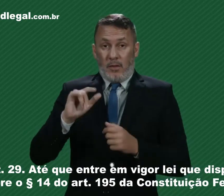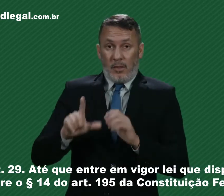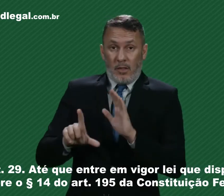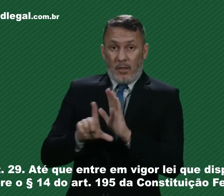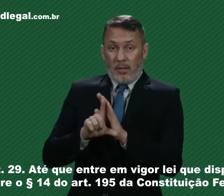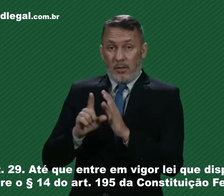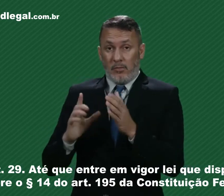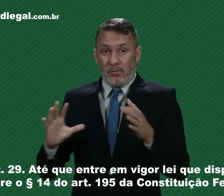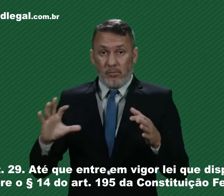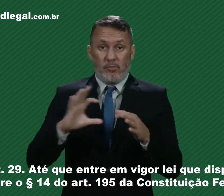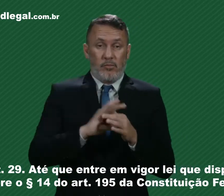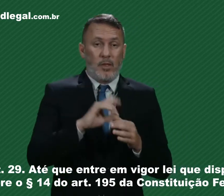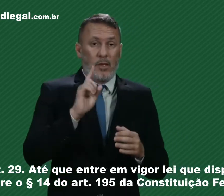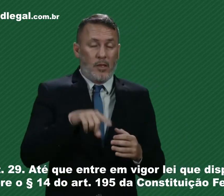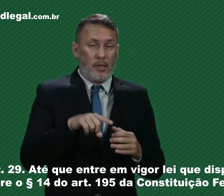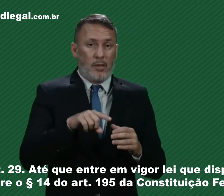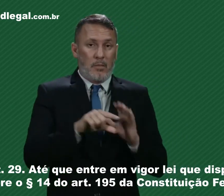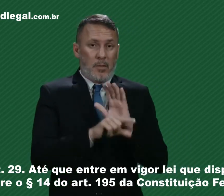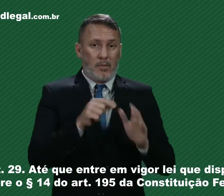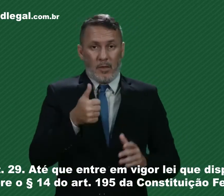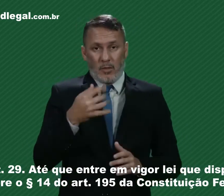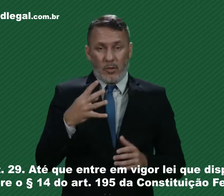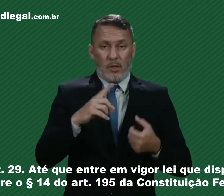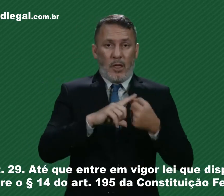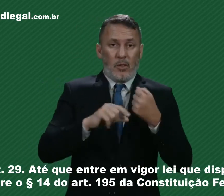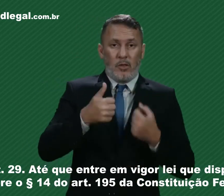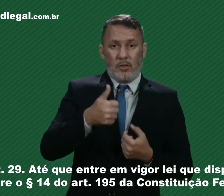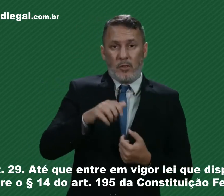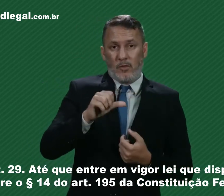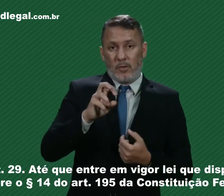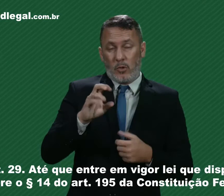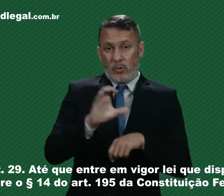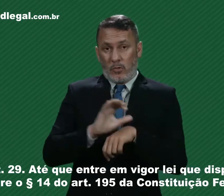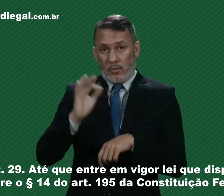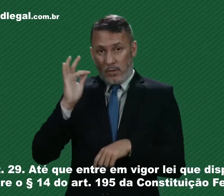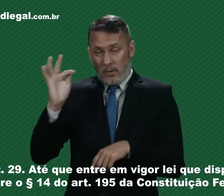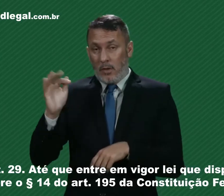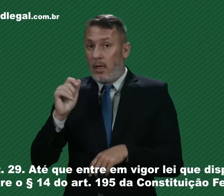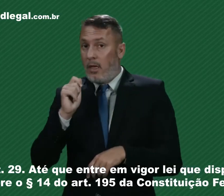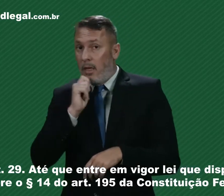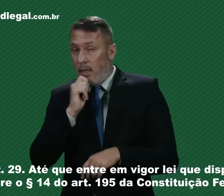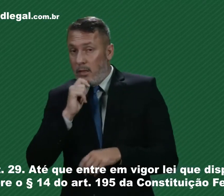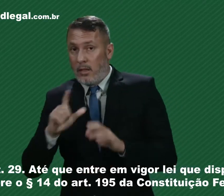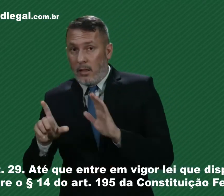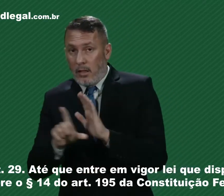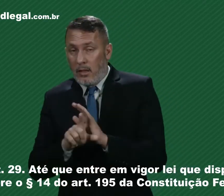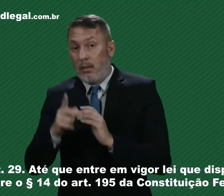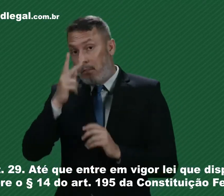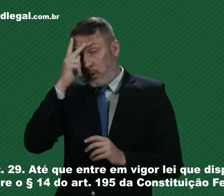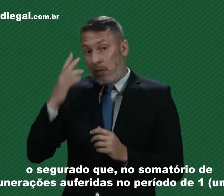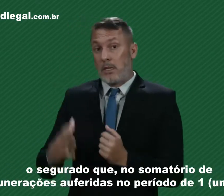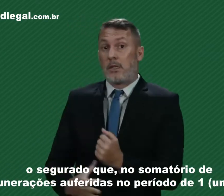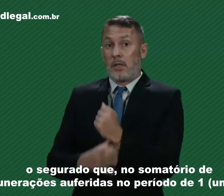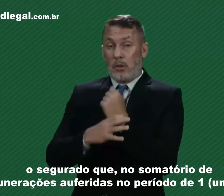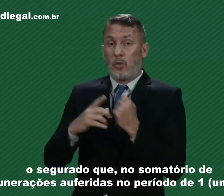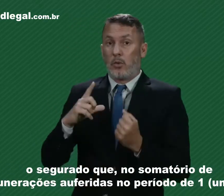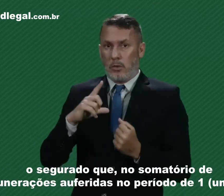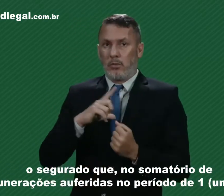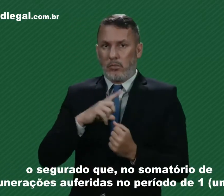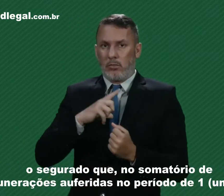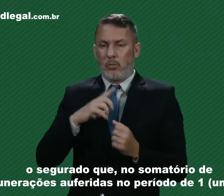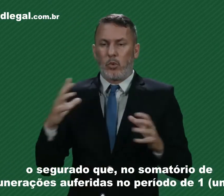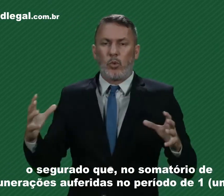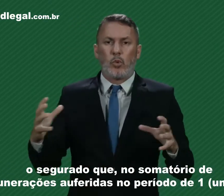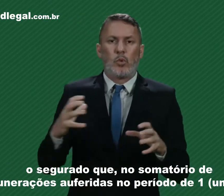em vigor lei que disponha sobre o parágrafo 14 do artigo 195 da Constituição Federal, o segurado